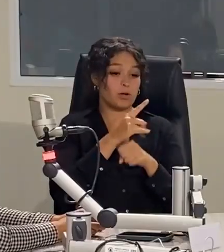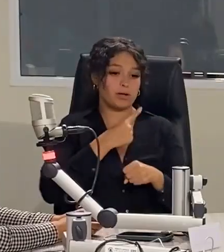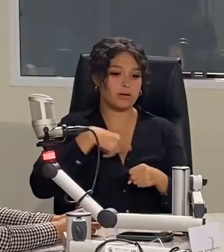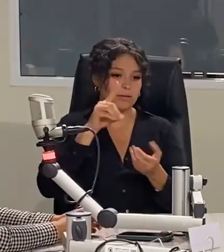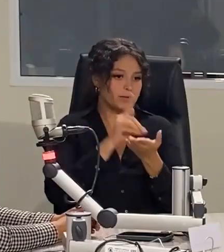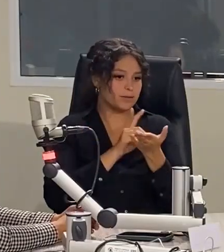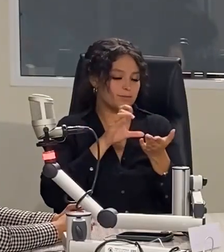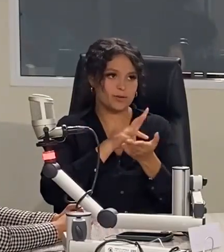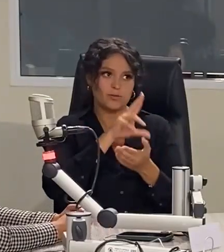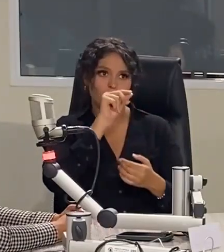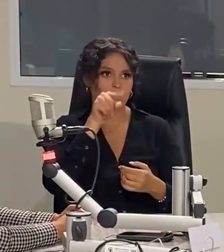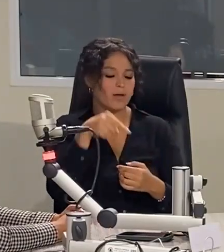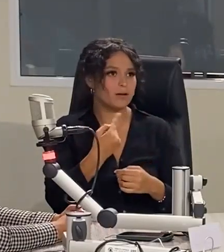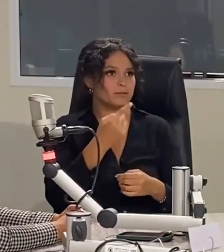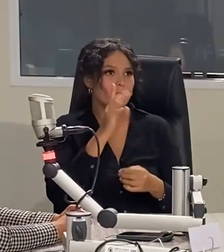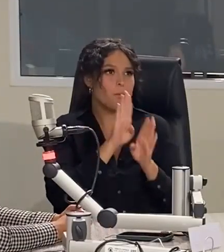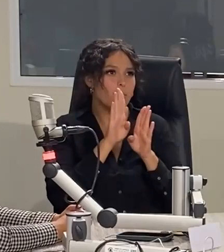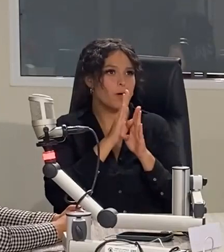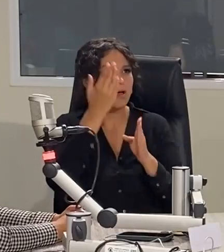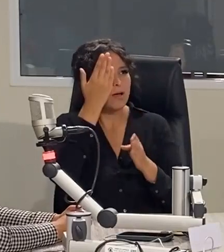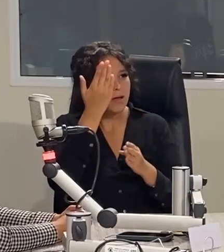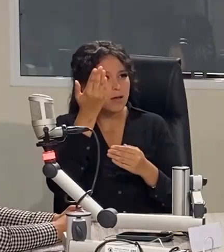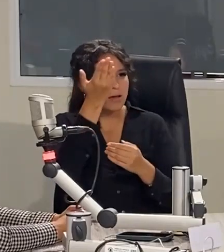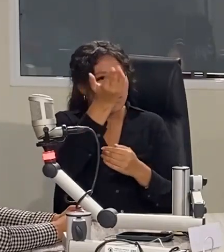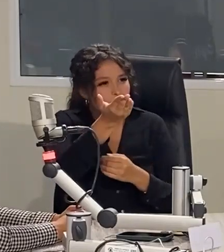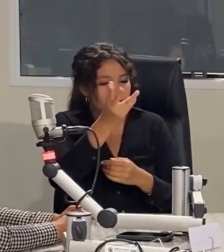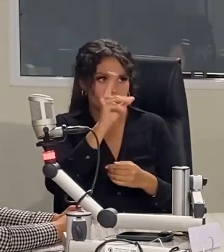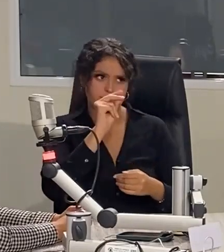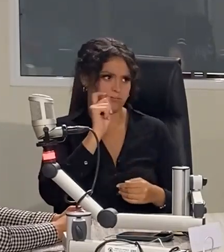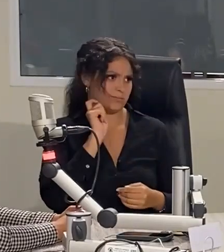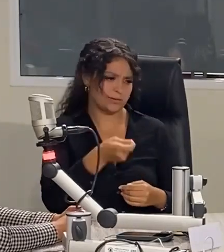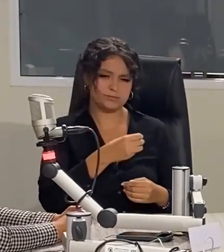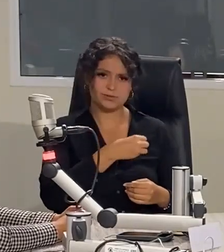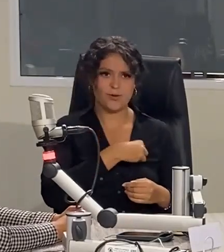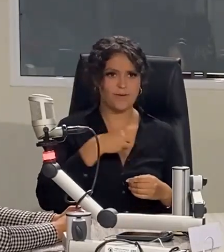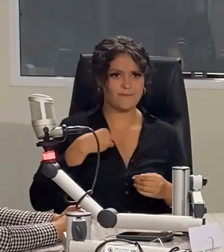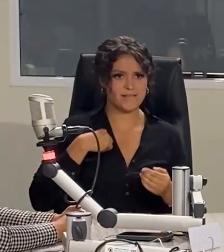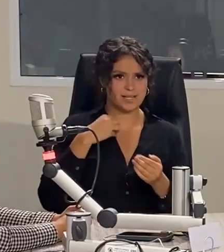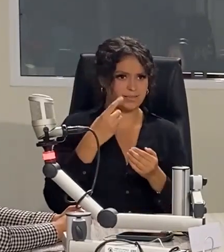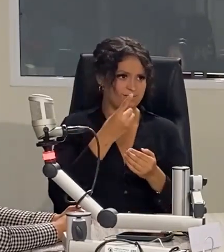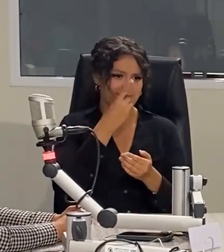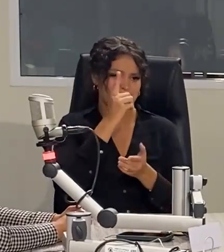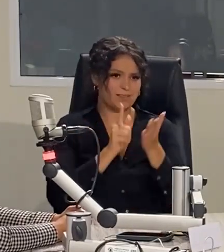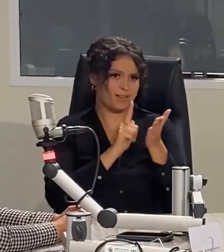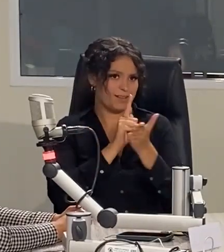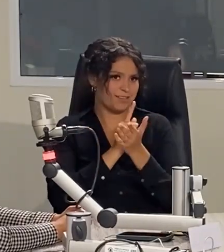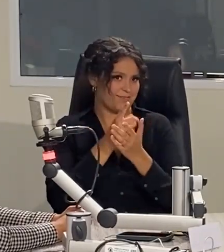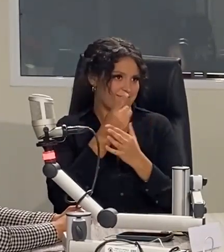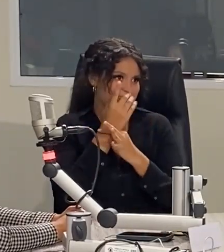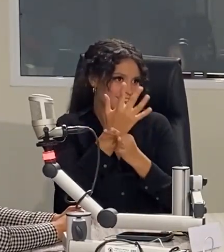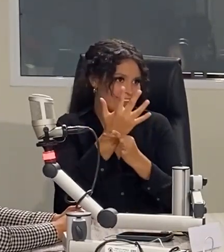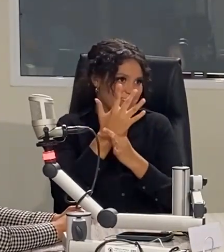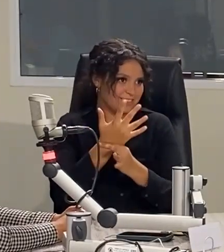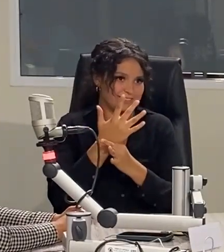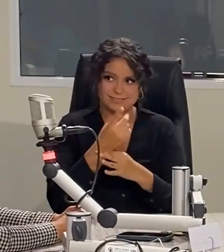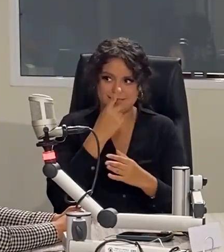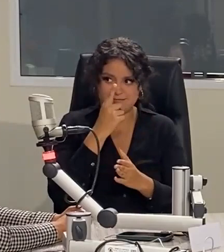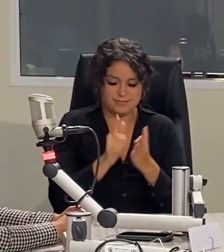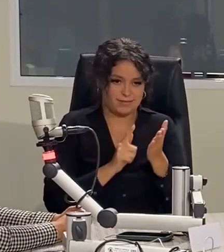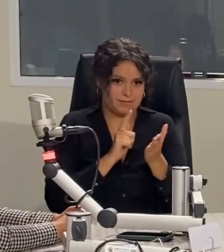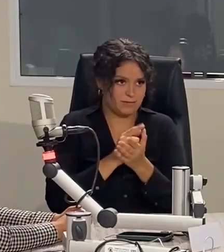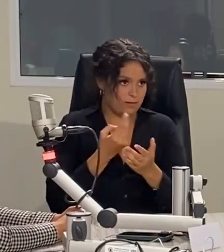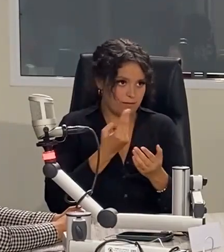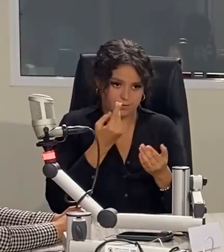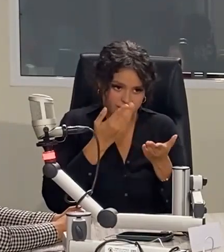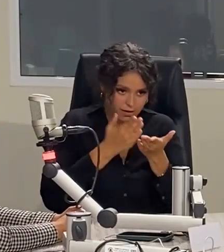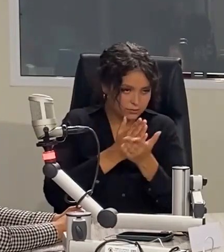Si tuvieron esa gran oportunidad de ser legisladores, no, nosotros no pedimos limosna, ninguna persona con